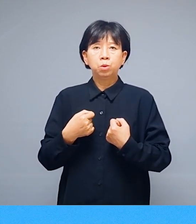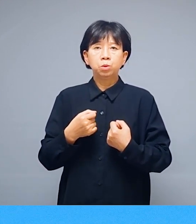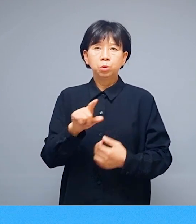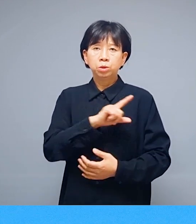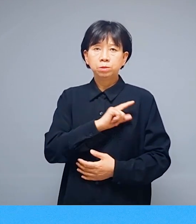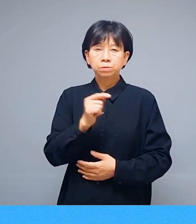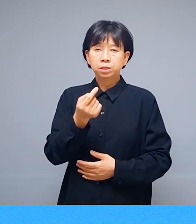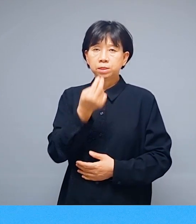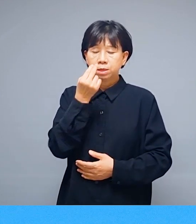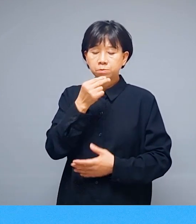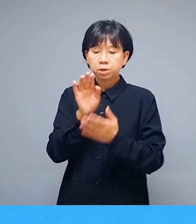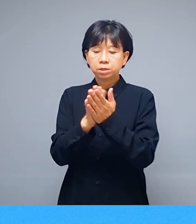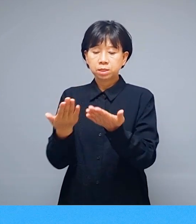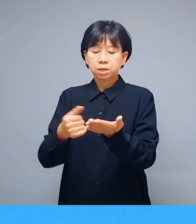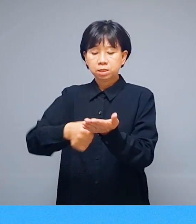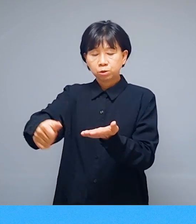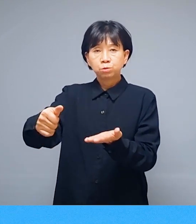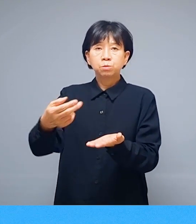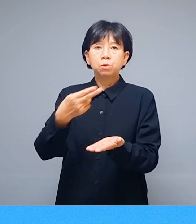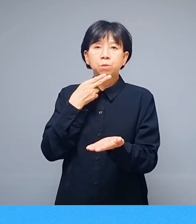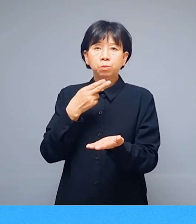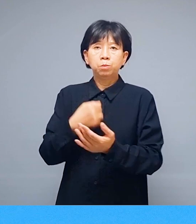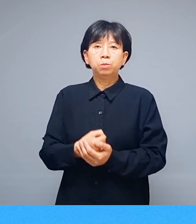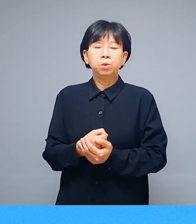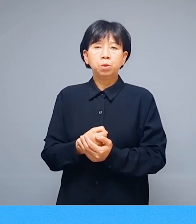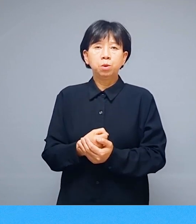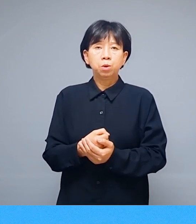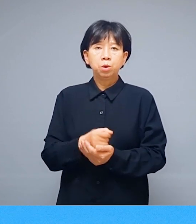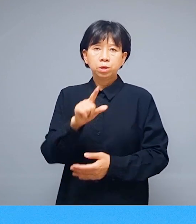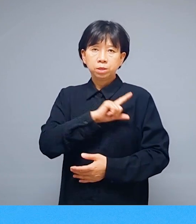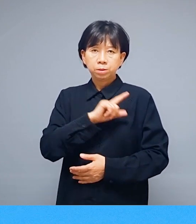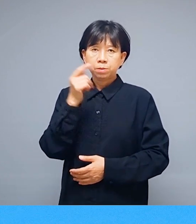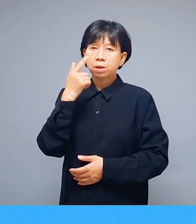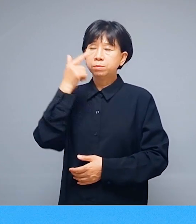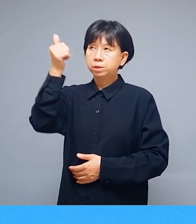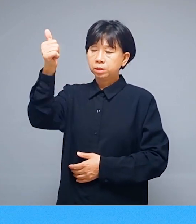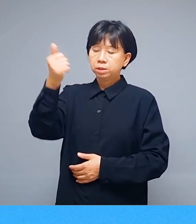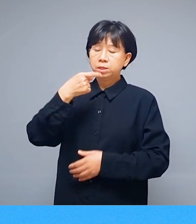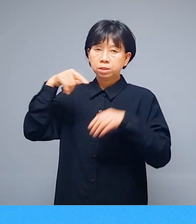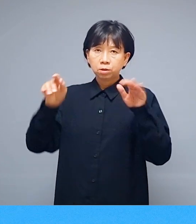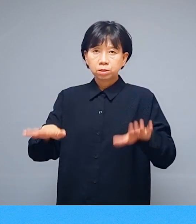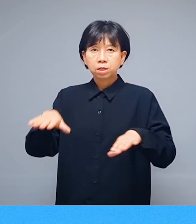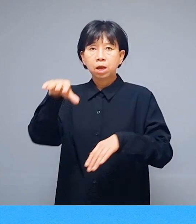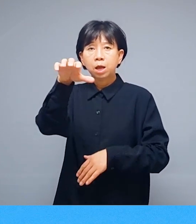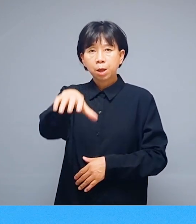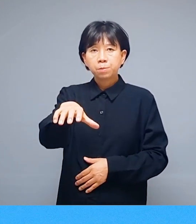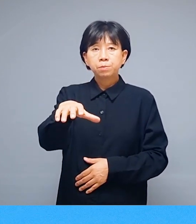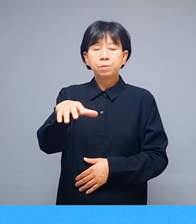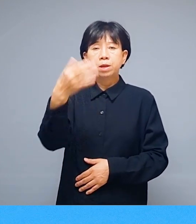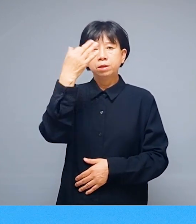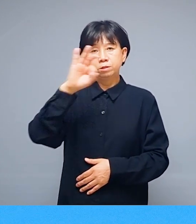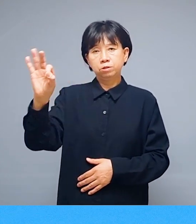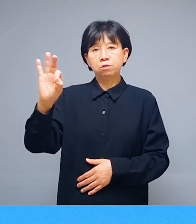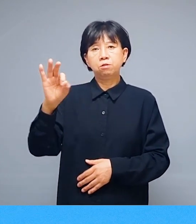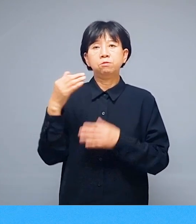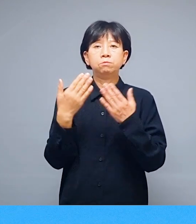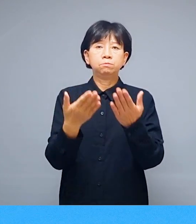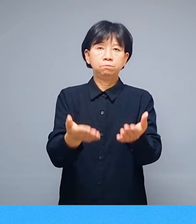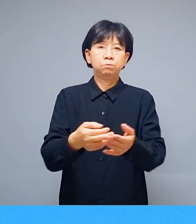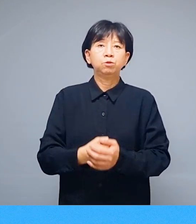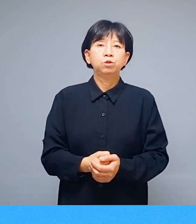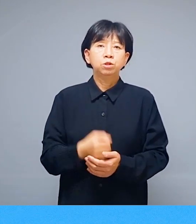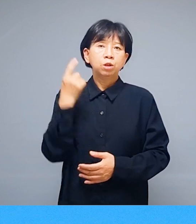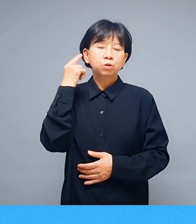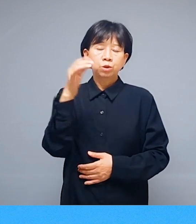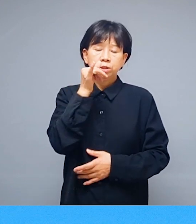이름을 생명책에서 결코 지우지 아니하고 그 이름을 내 아버지 앞과 그의 천사들 앞에서 시인하리라. 귀